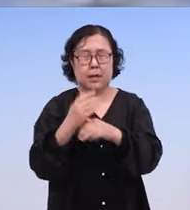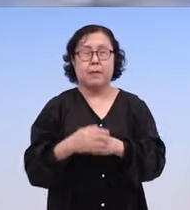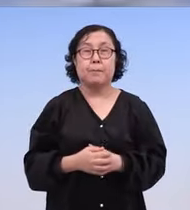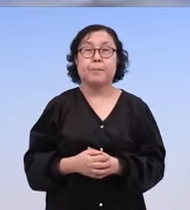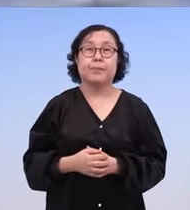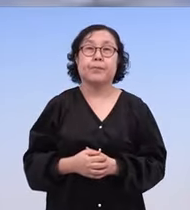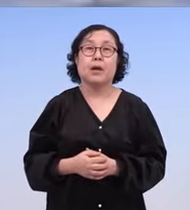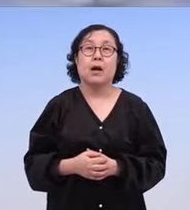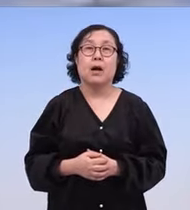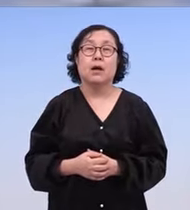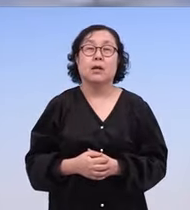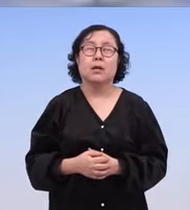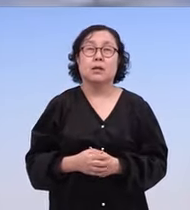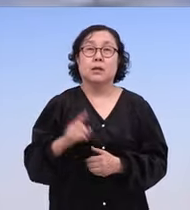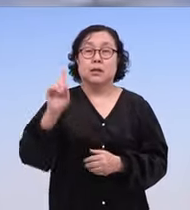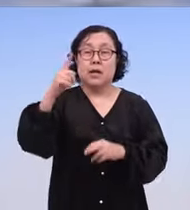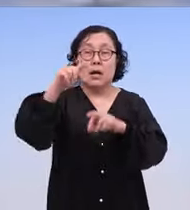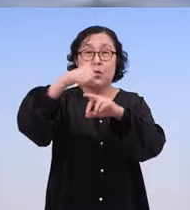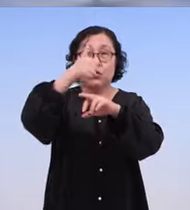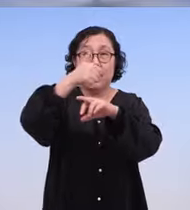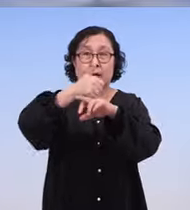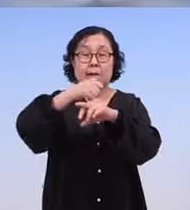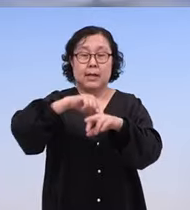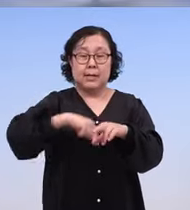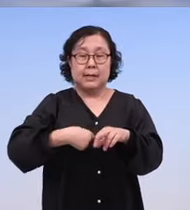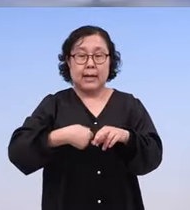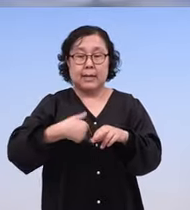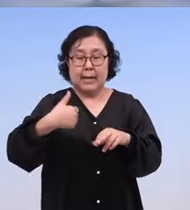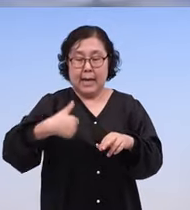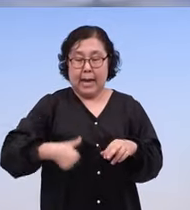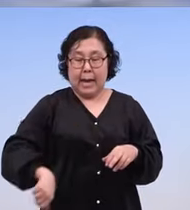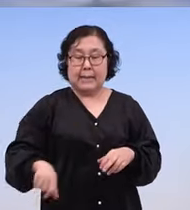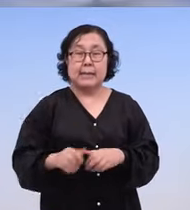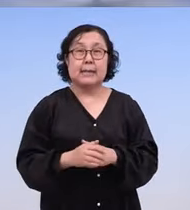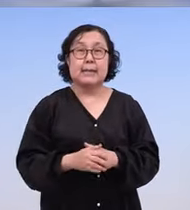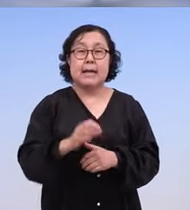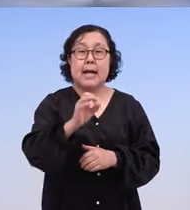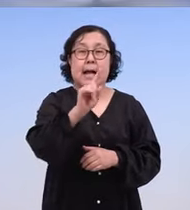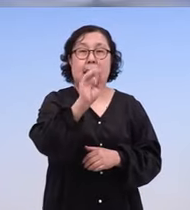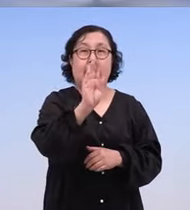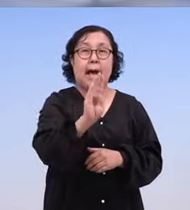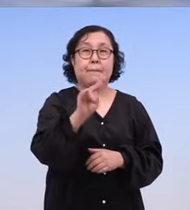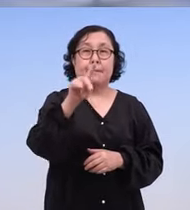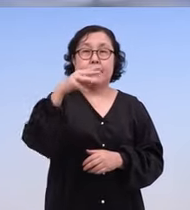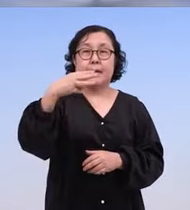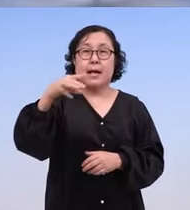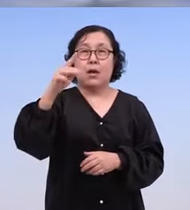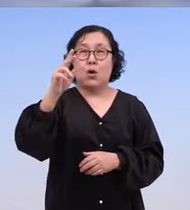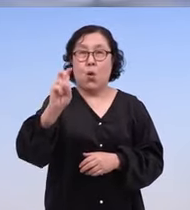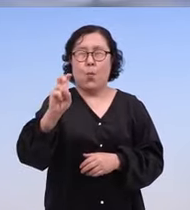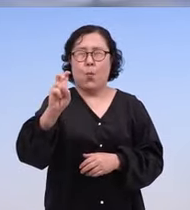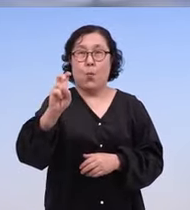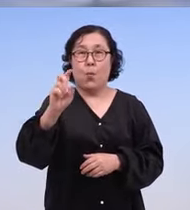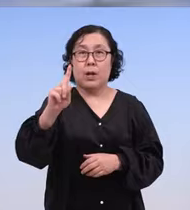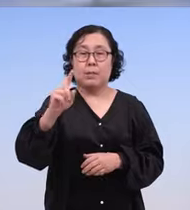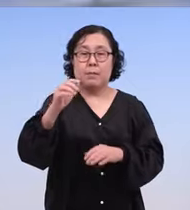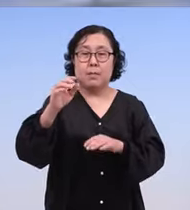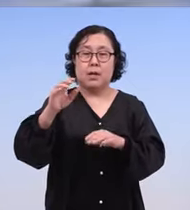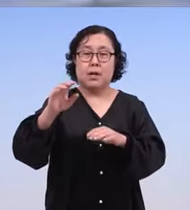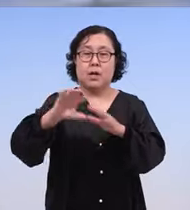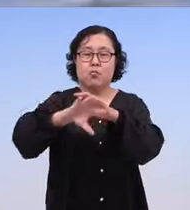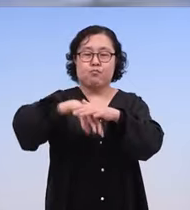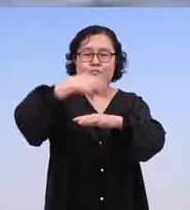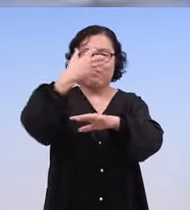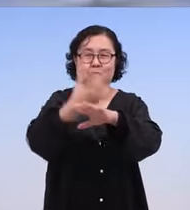63편의 배경은 지금 다윗 왕이 자기 아들 그 못된 그 페류나 압살롬이 쿠데타를 일으켜가지고